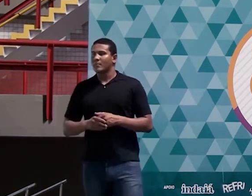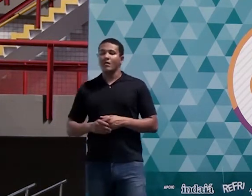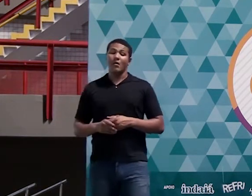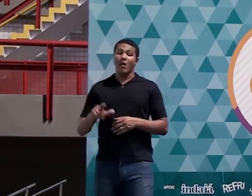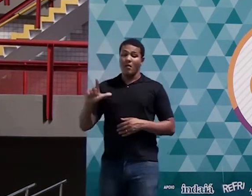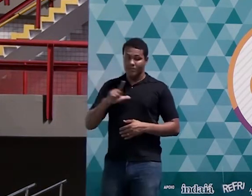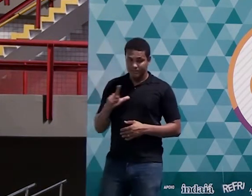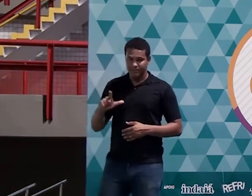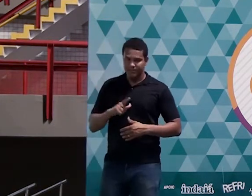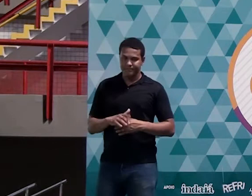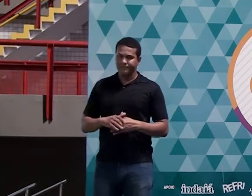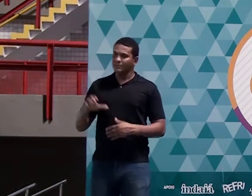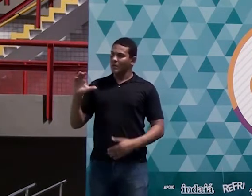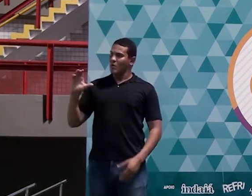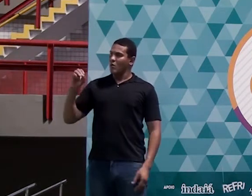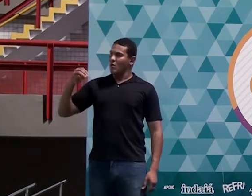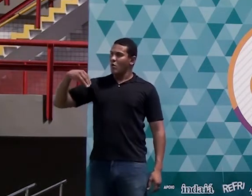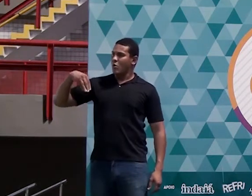Comuna